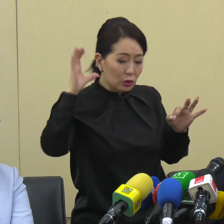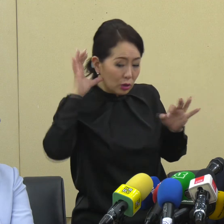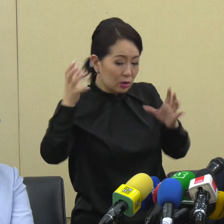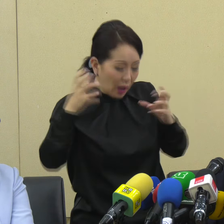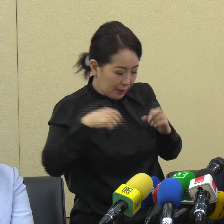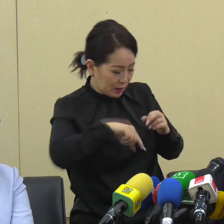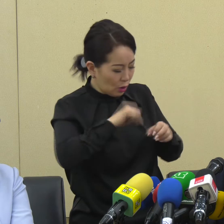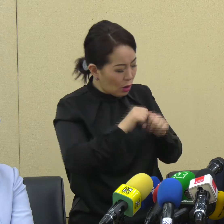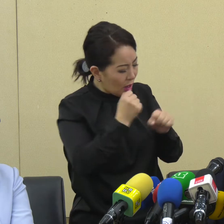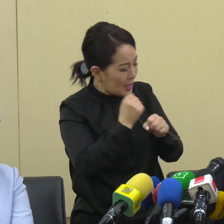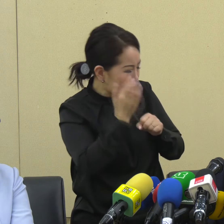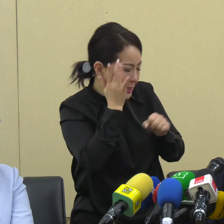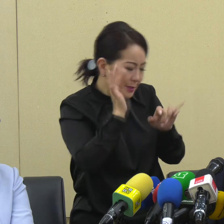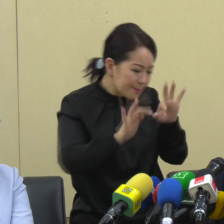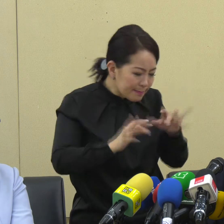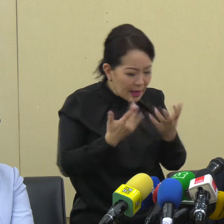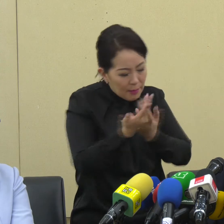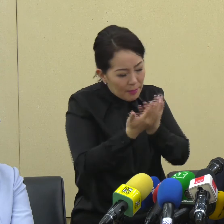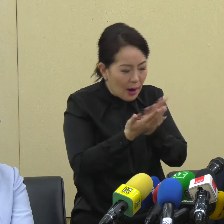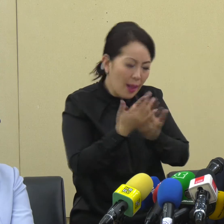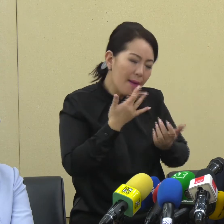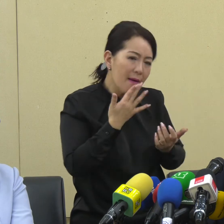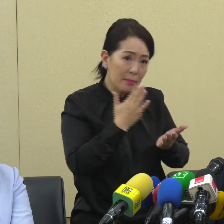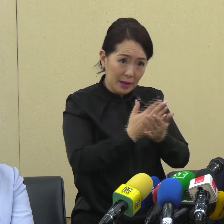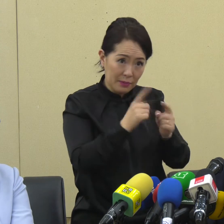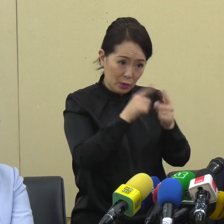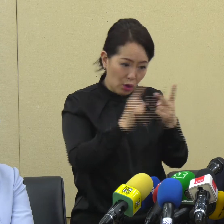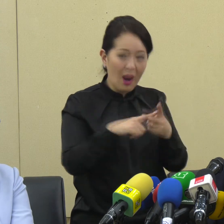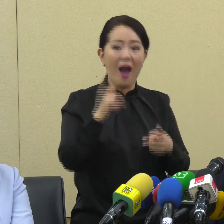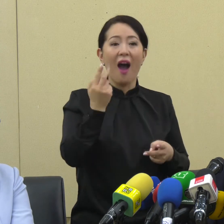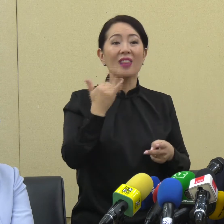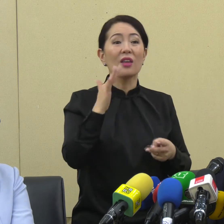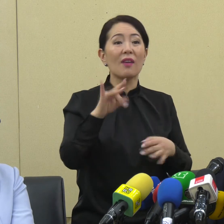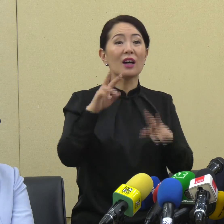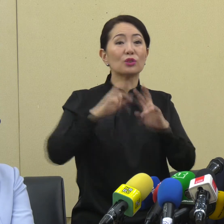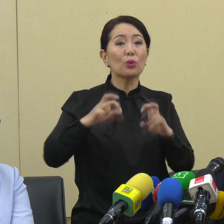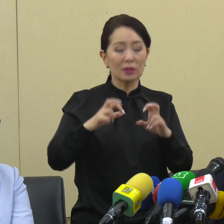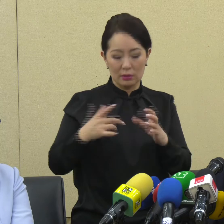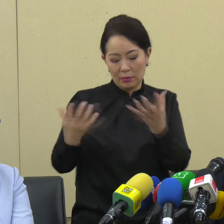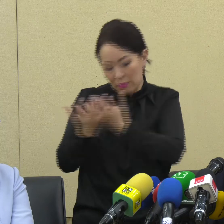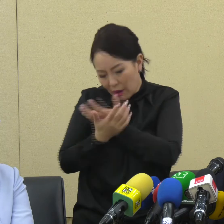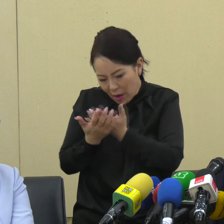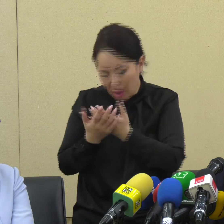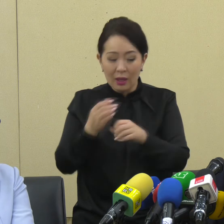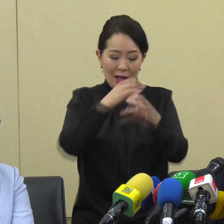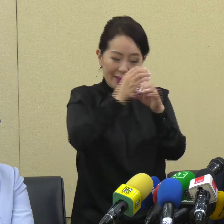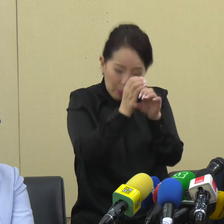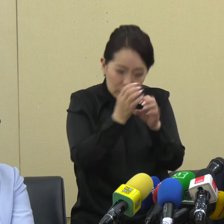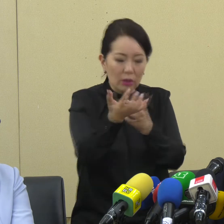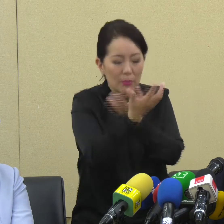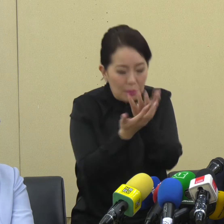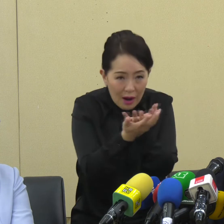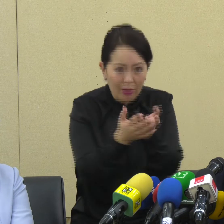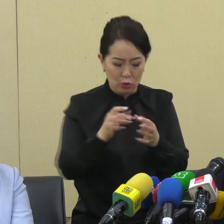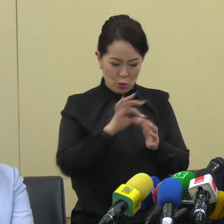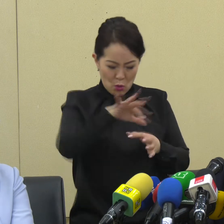дээрээ боловсруулалт хийгээд ярилцж байна. Халдвар судлал эпидемиологийн уулзвар бас ярилцж байна. Лабораторийнхаа ярьж байна. Сая бол сэргээ